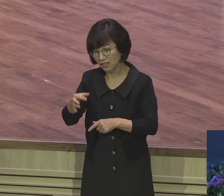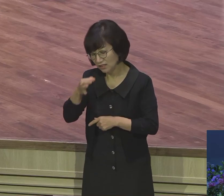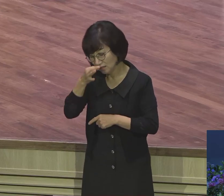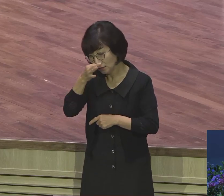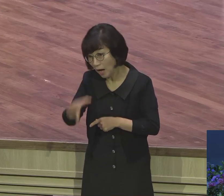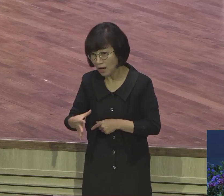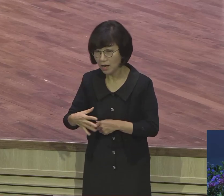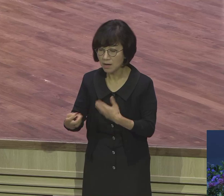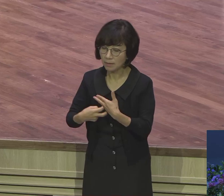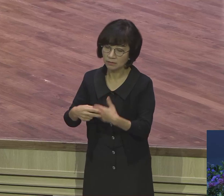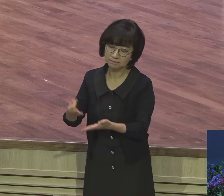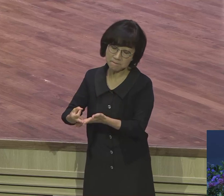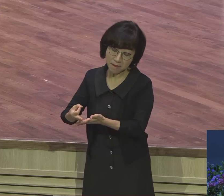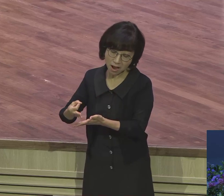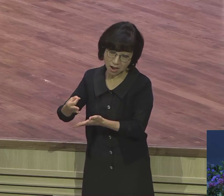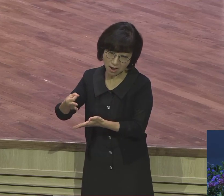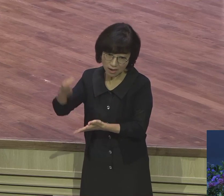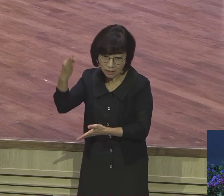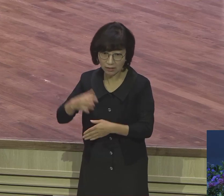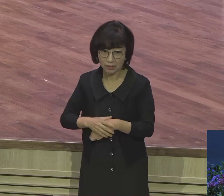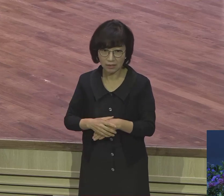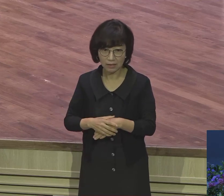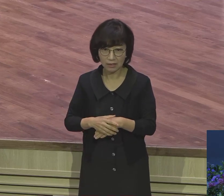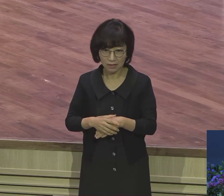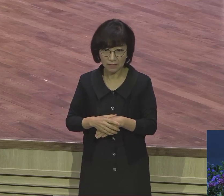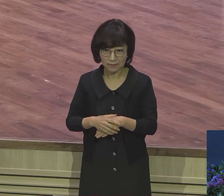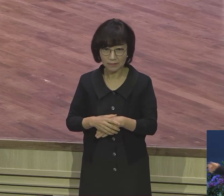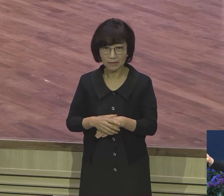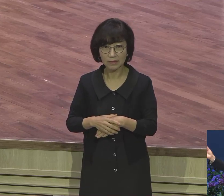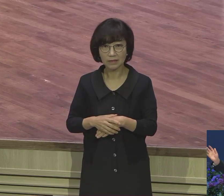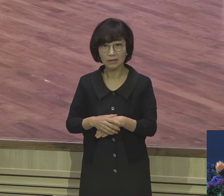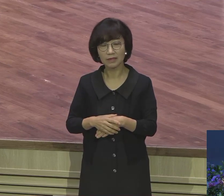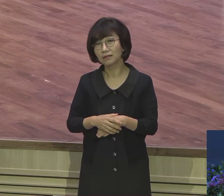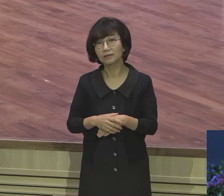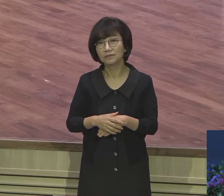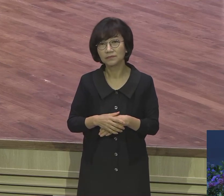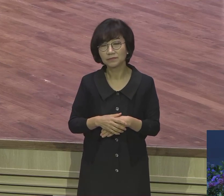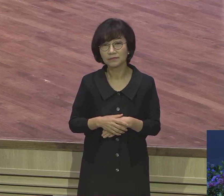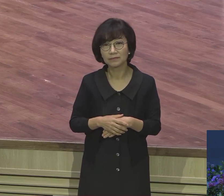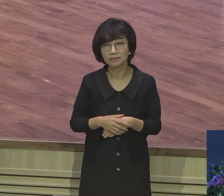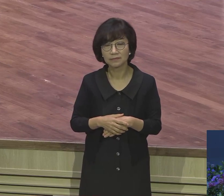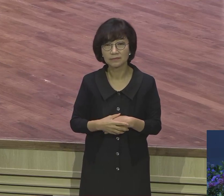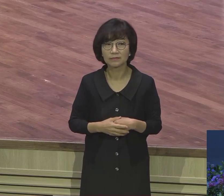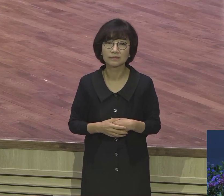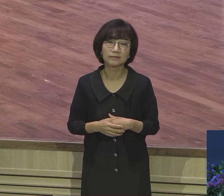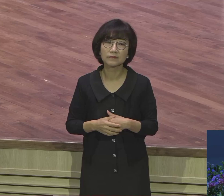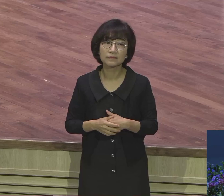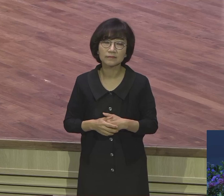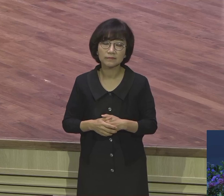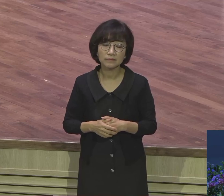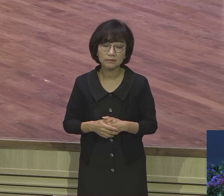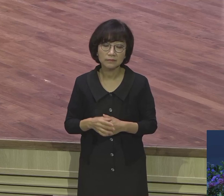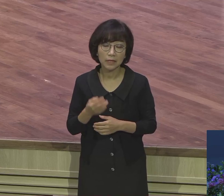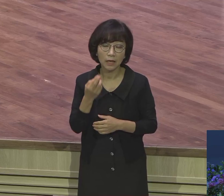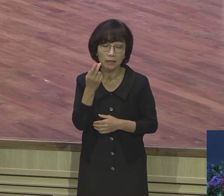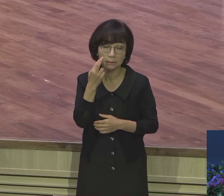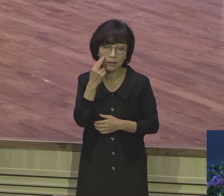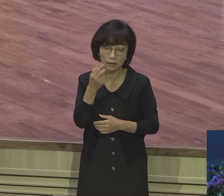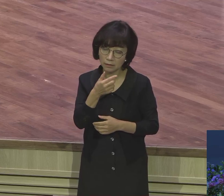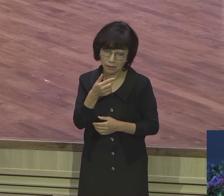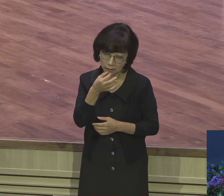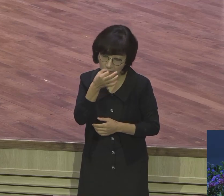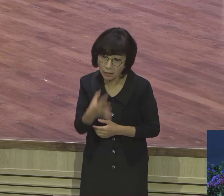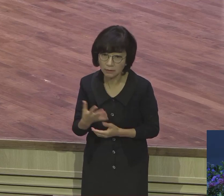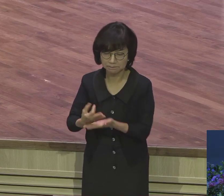비싸요. 거의 어른 보험 못 들고 있어요. 보바마가 해놓은 거 다 다 우셔버려. 너무 힘들어요. 그것도 비싸고